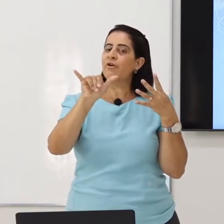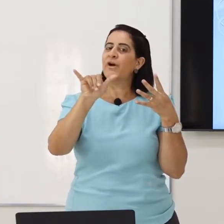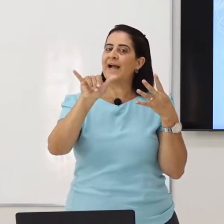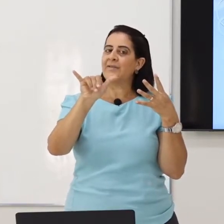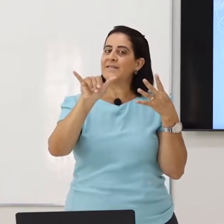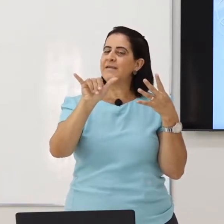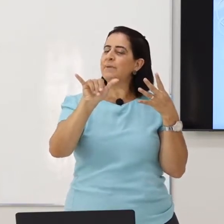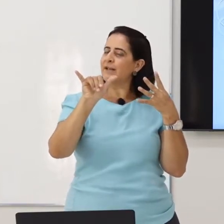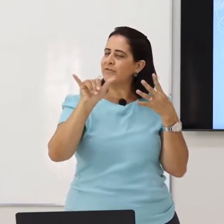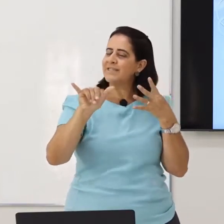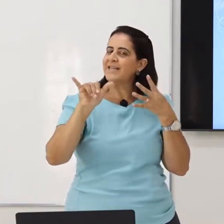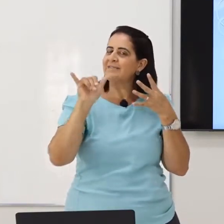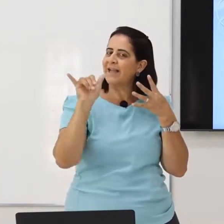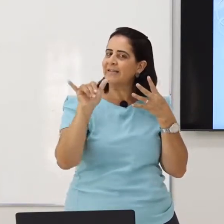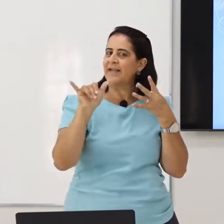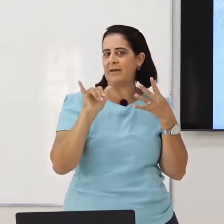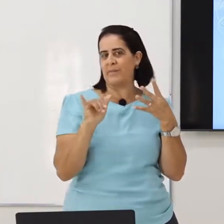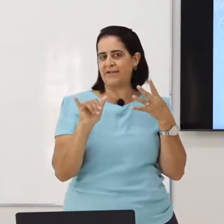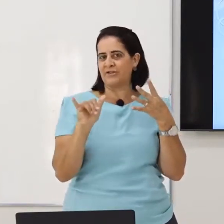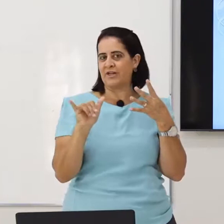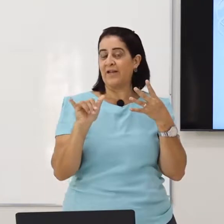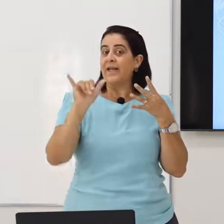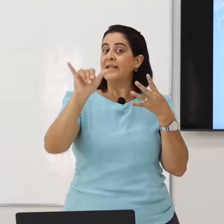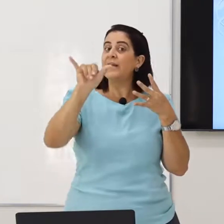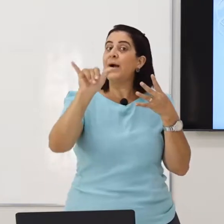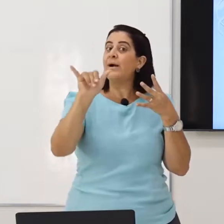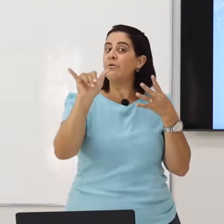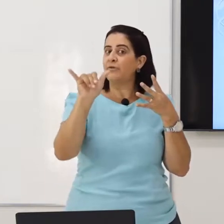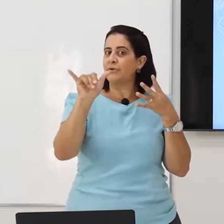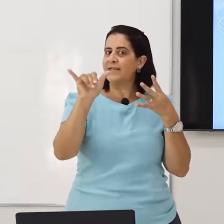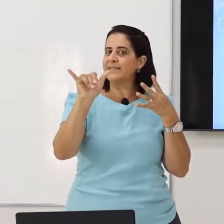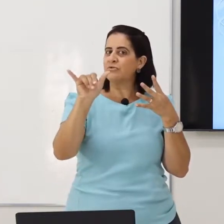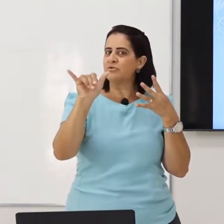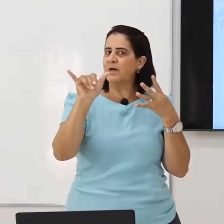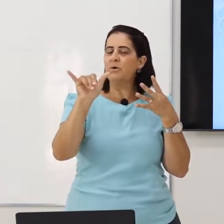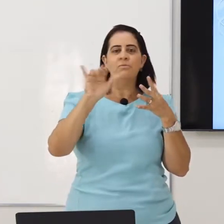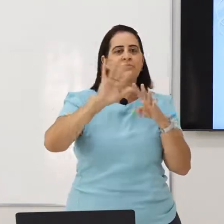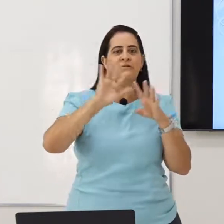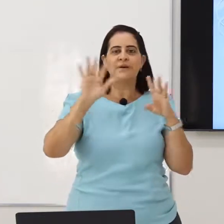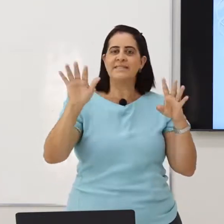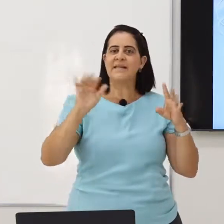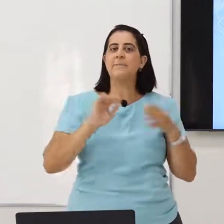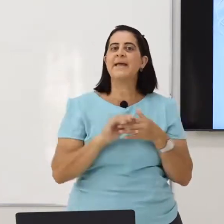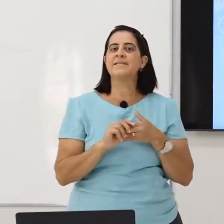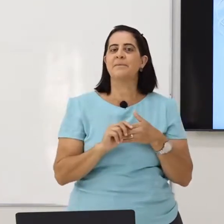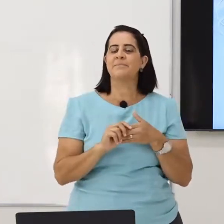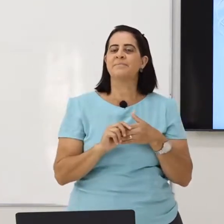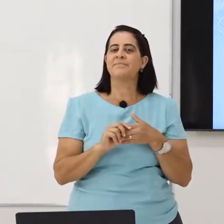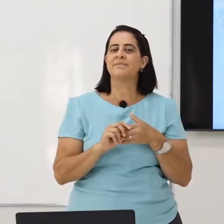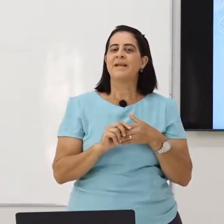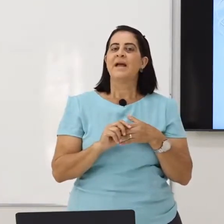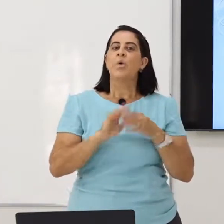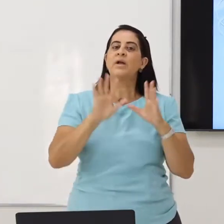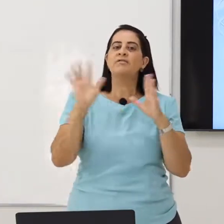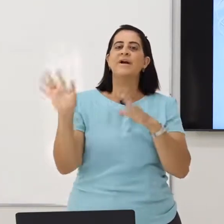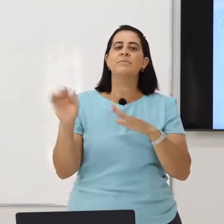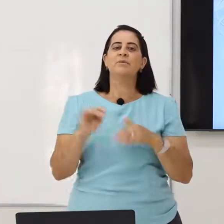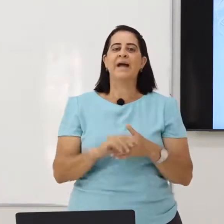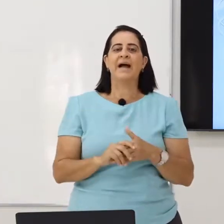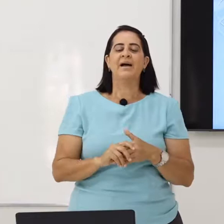colocado assim para que você entenda na prática. Então, a configuração de mão vai ser a mesma. O que vai mudar? O